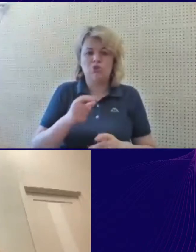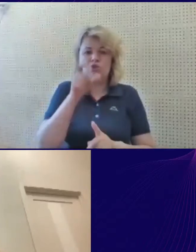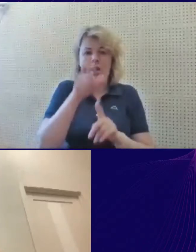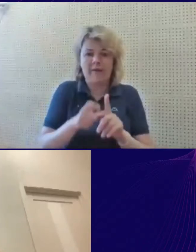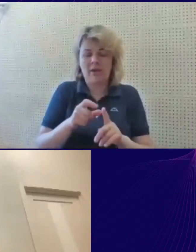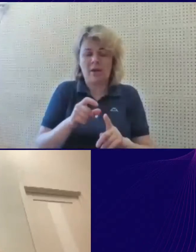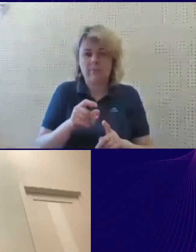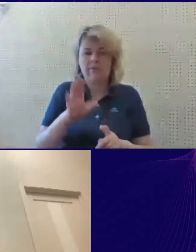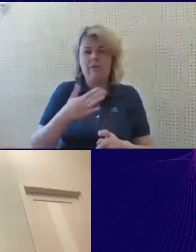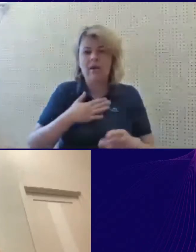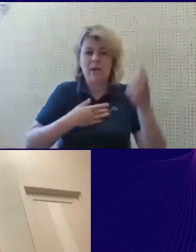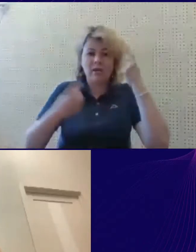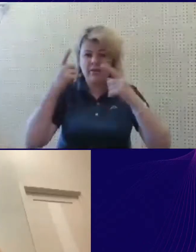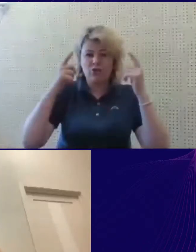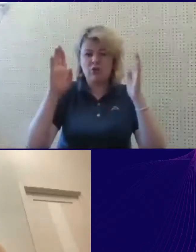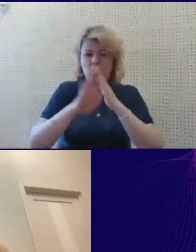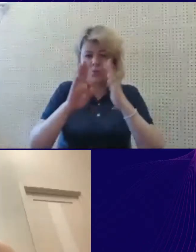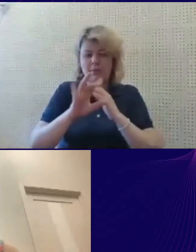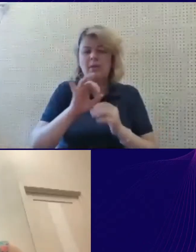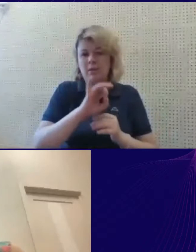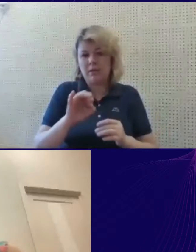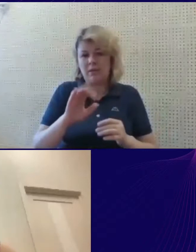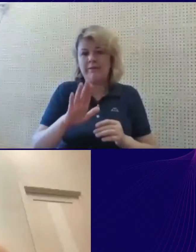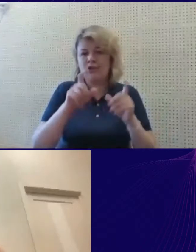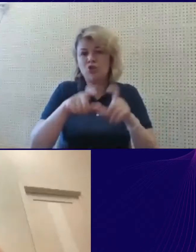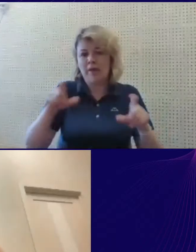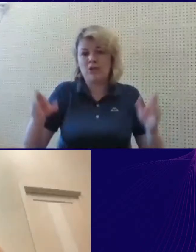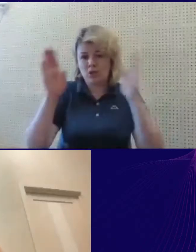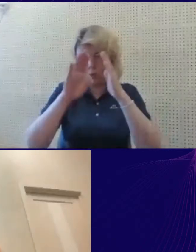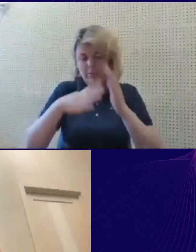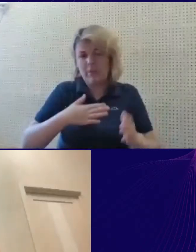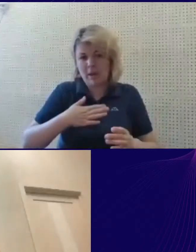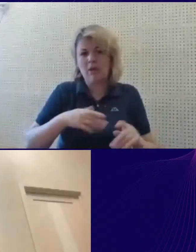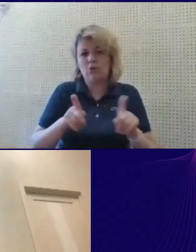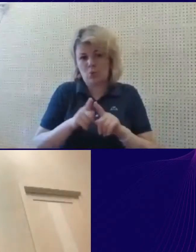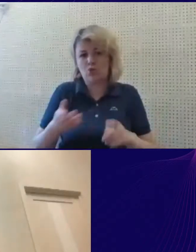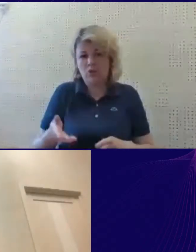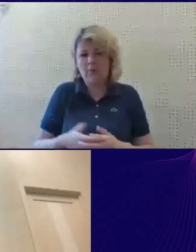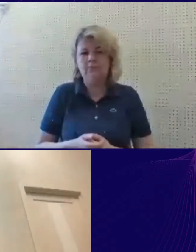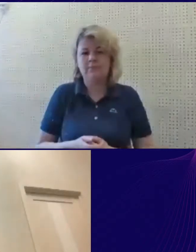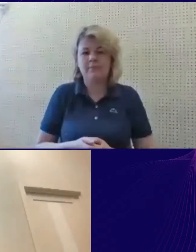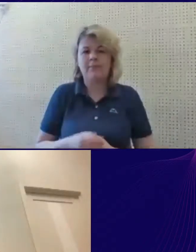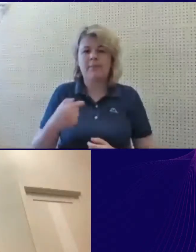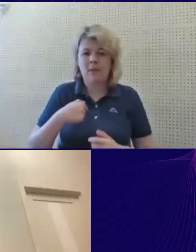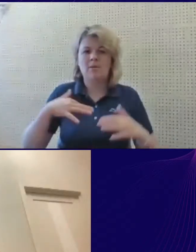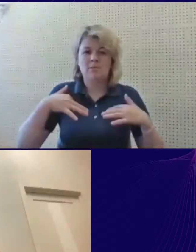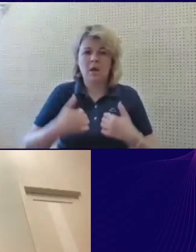судьбе. Вот, и, да и в человеческой. И, ну, как бы,